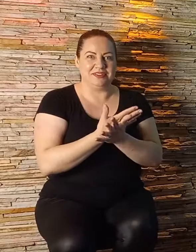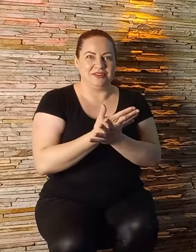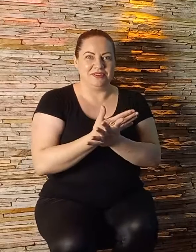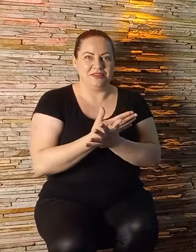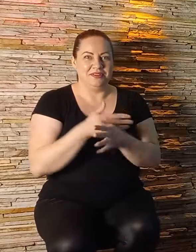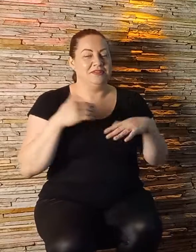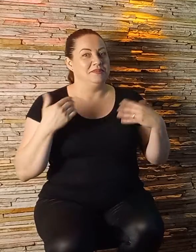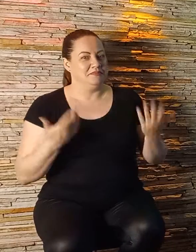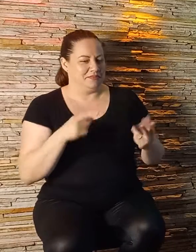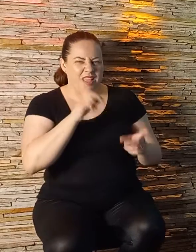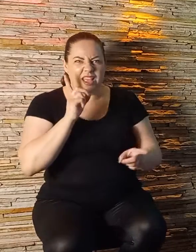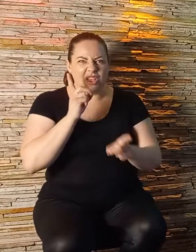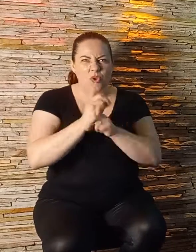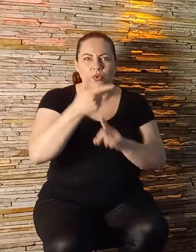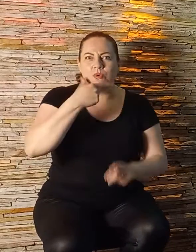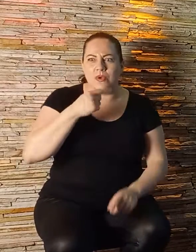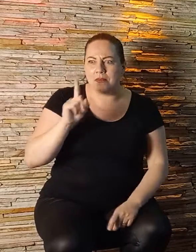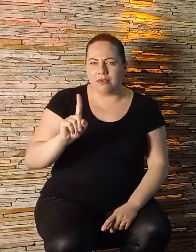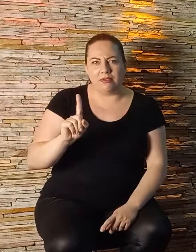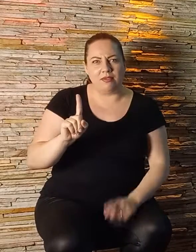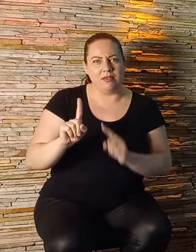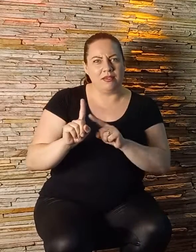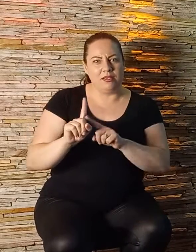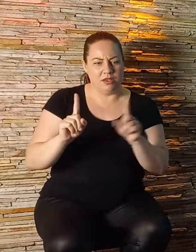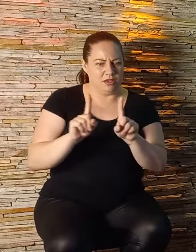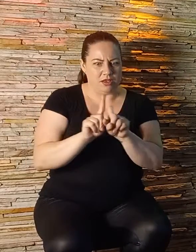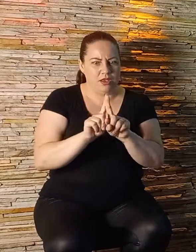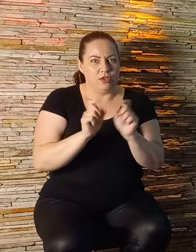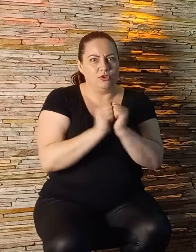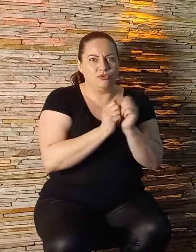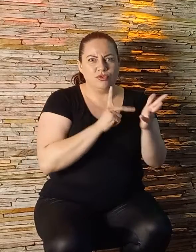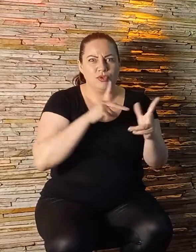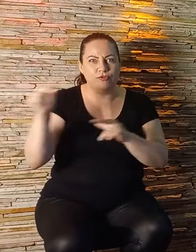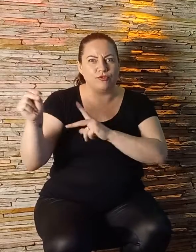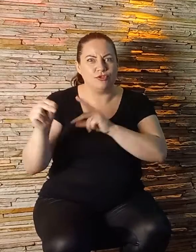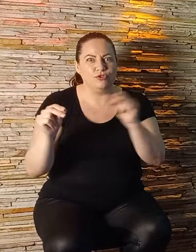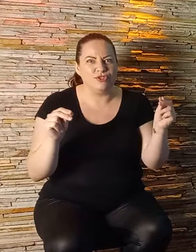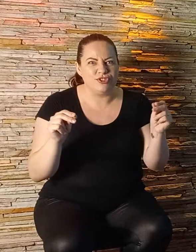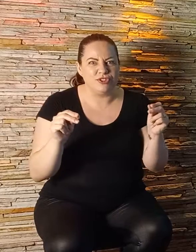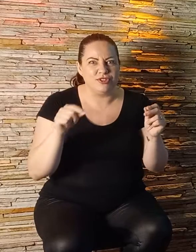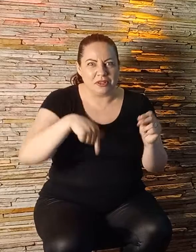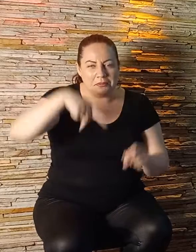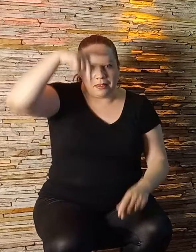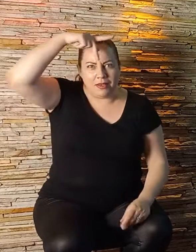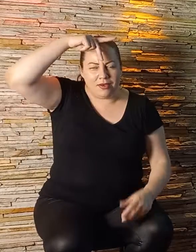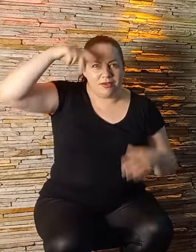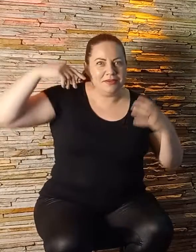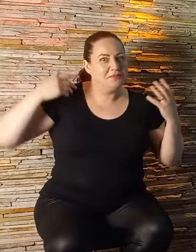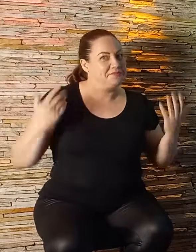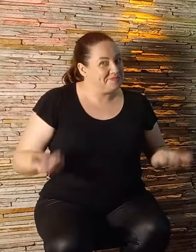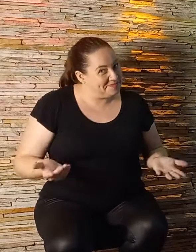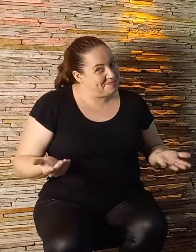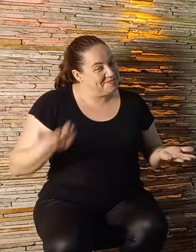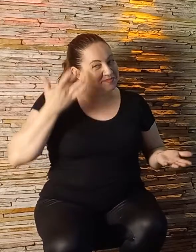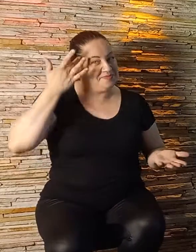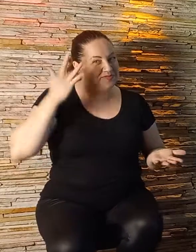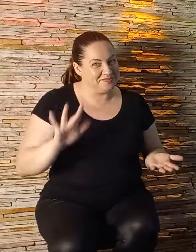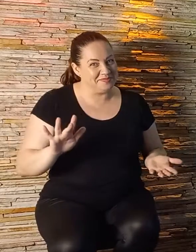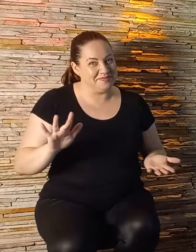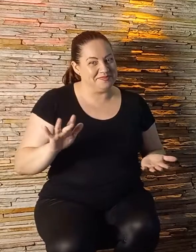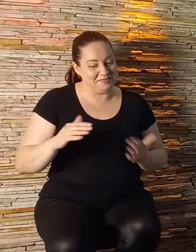Será que elas são Dill Forasteiro e os dois deram uma juntos de satolep não sei